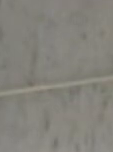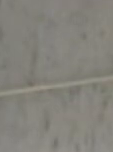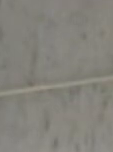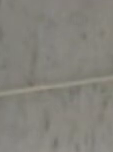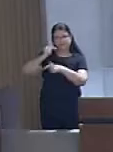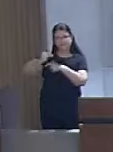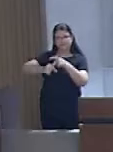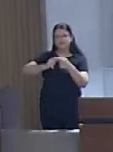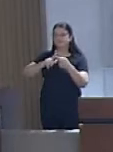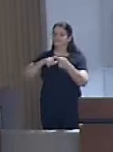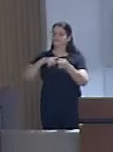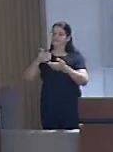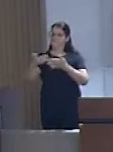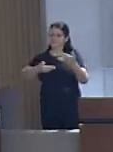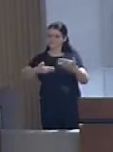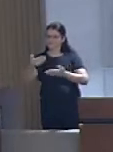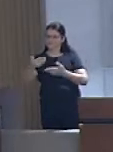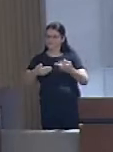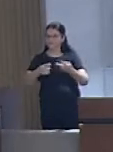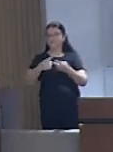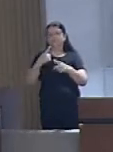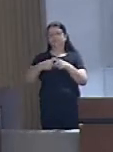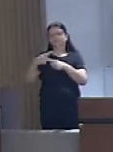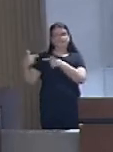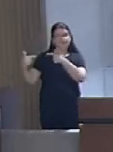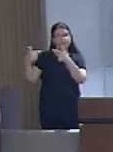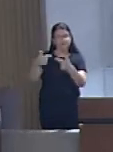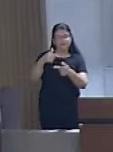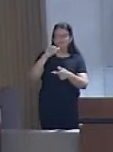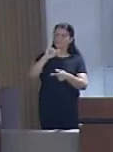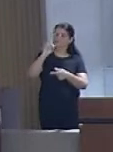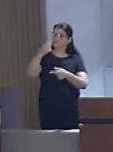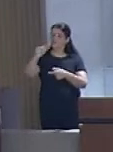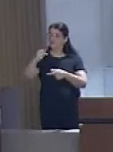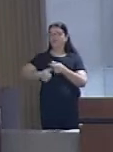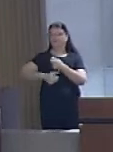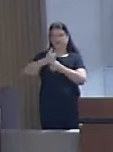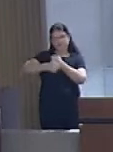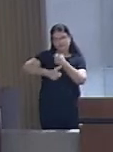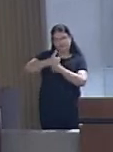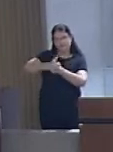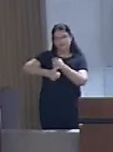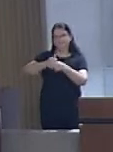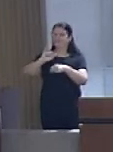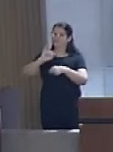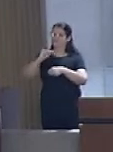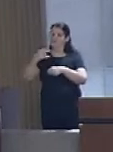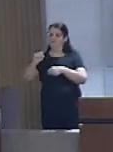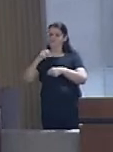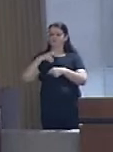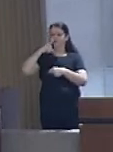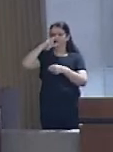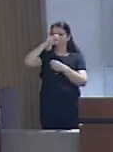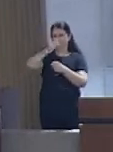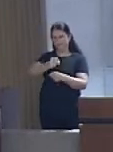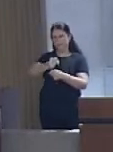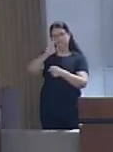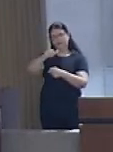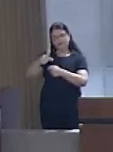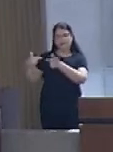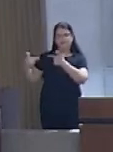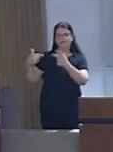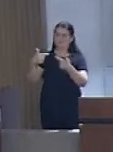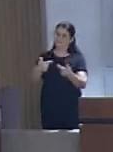trabalhadores e de servidores, porque a luta pelo INSS de qualidade, pelo INSS forte, é uma